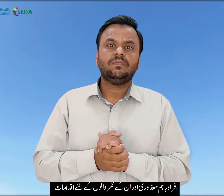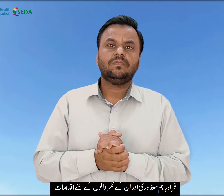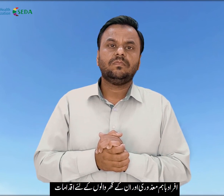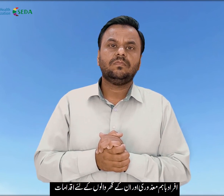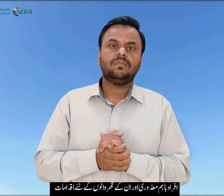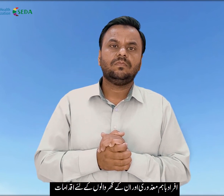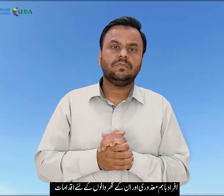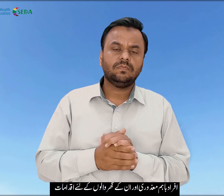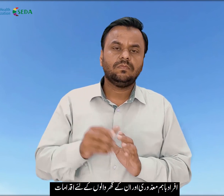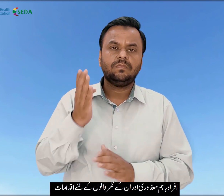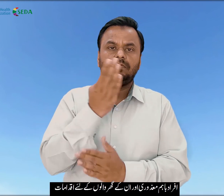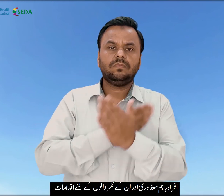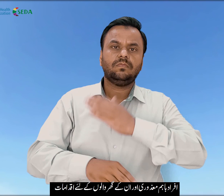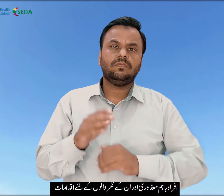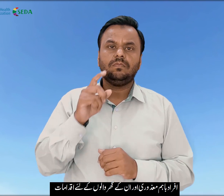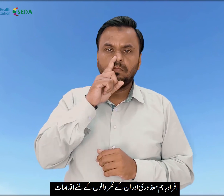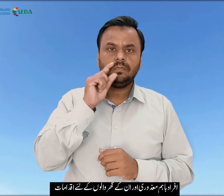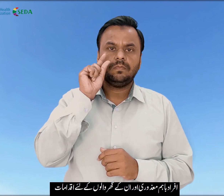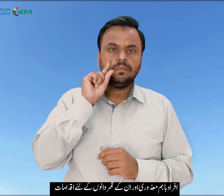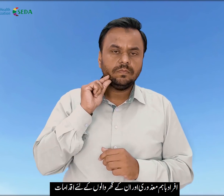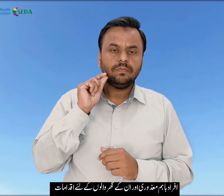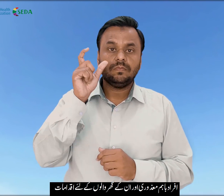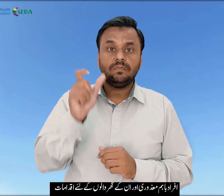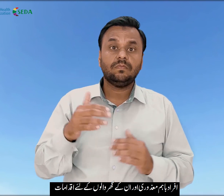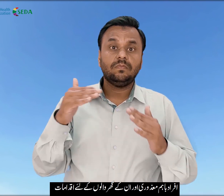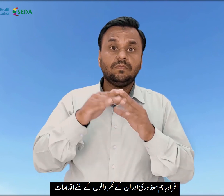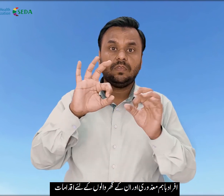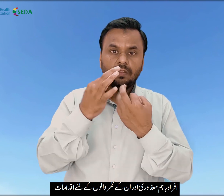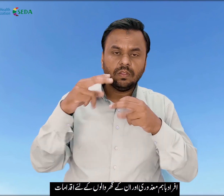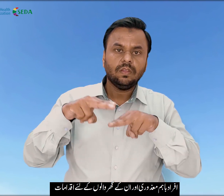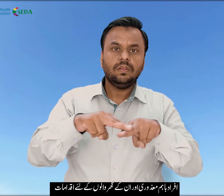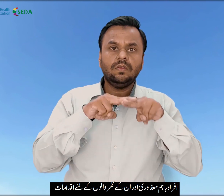افراد باہم معذوری اور ان کے گھر والوں کے لیے اقدامات۔